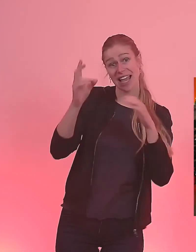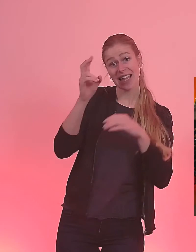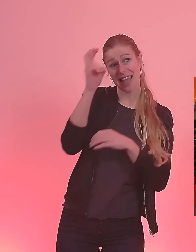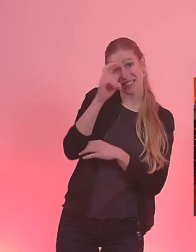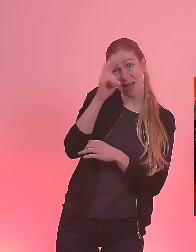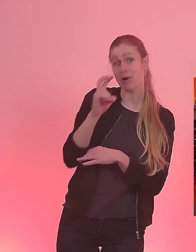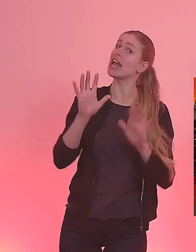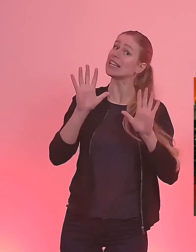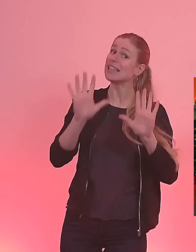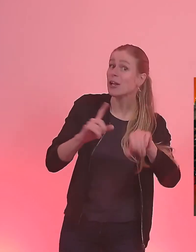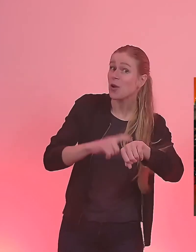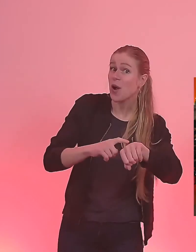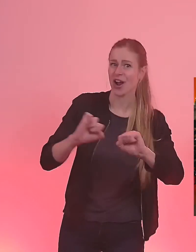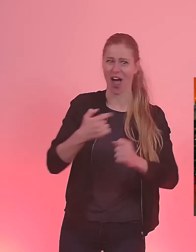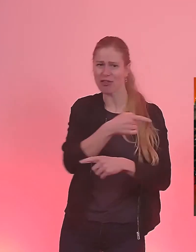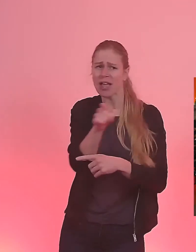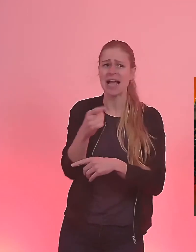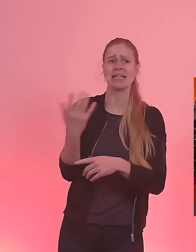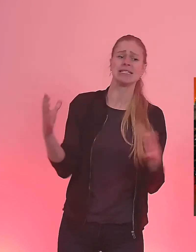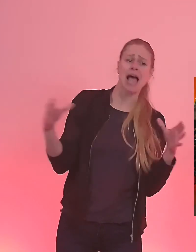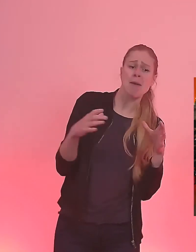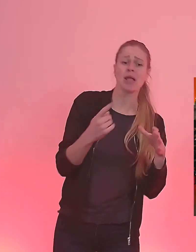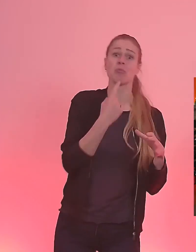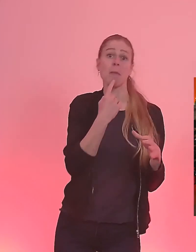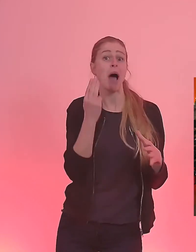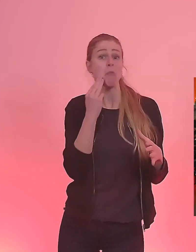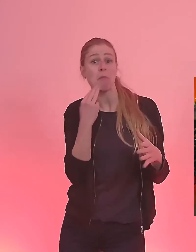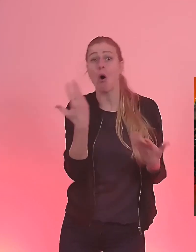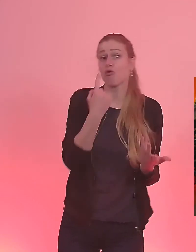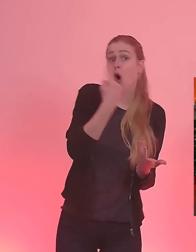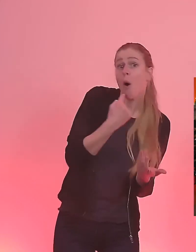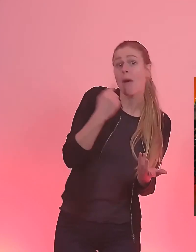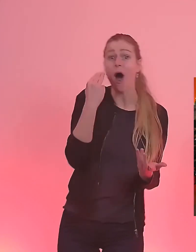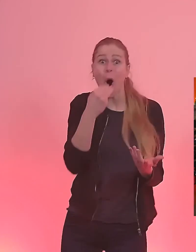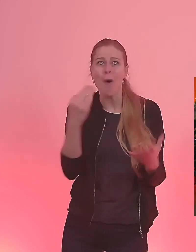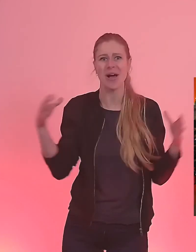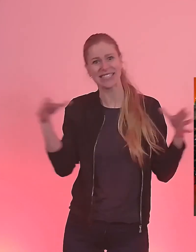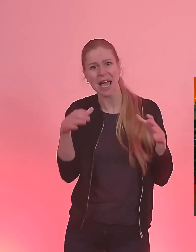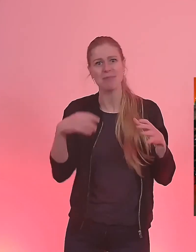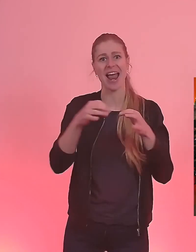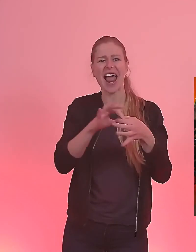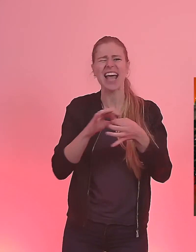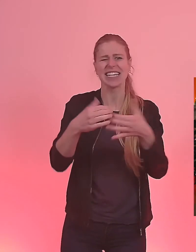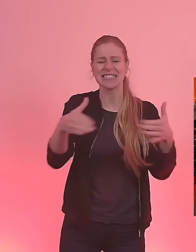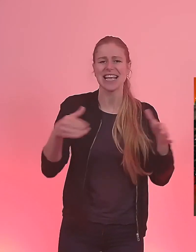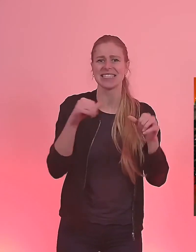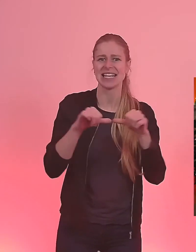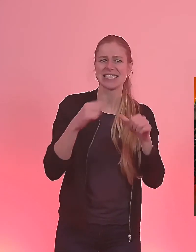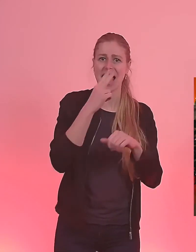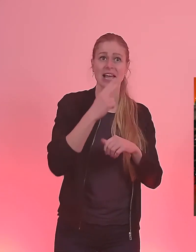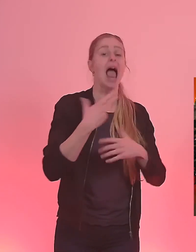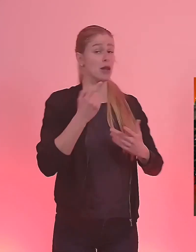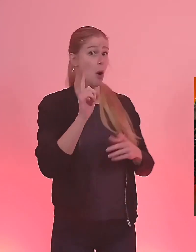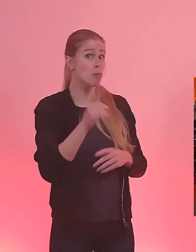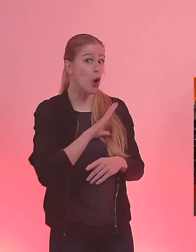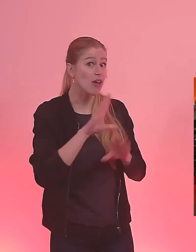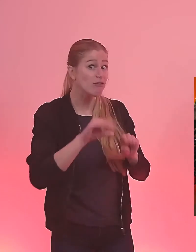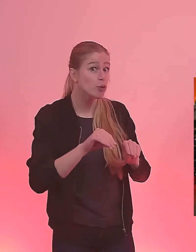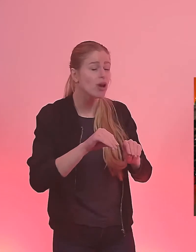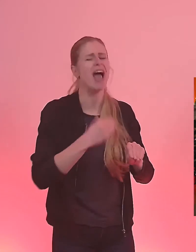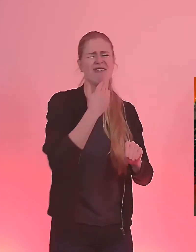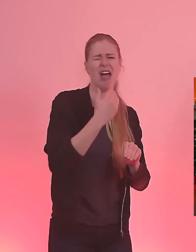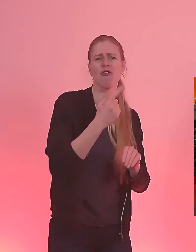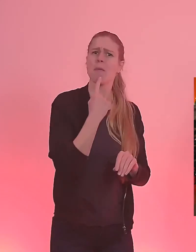uur kun jij samen met papa, mama of opa en oma naar de gezinsdienst kijken. Ja, en weet je wat je nog moet doen? Dan moet je even vragen of mama of papa ook van die